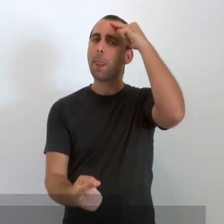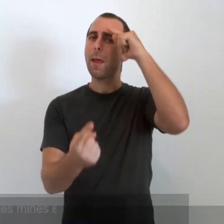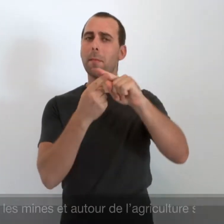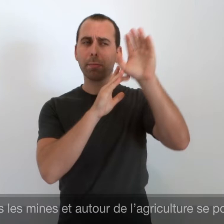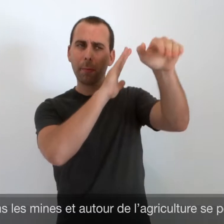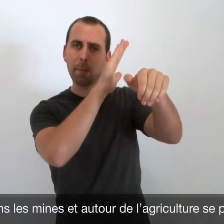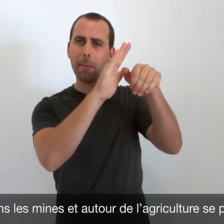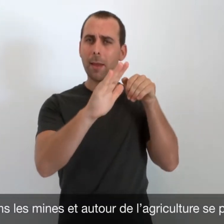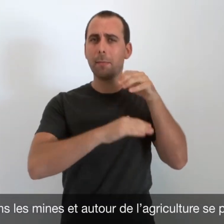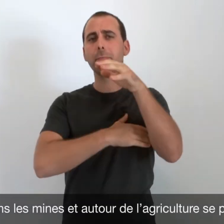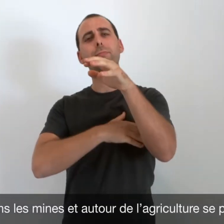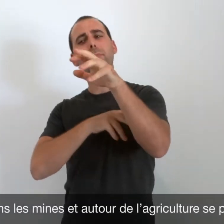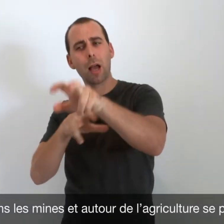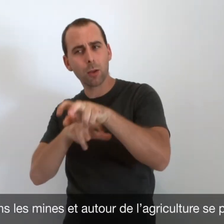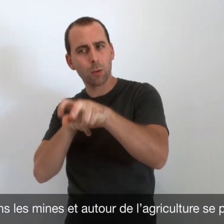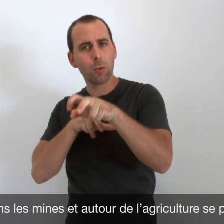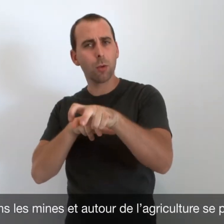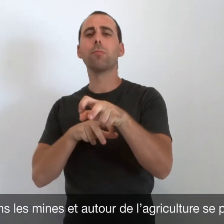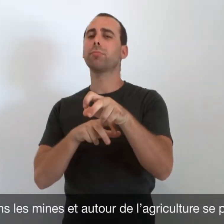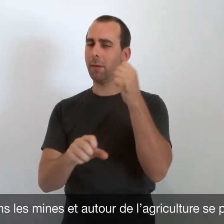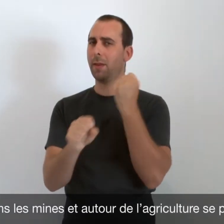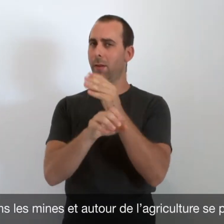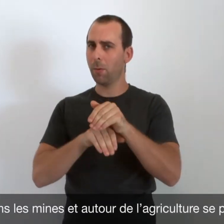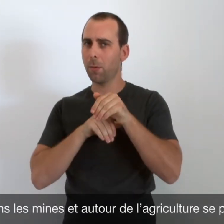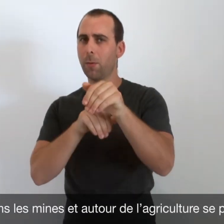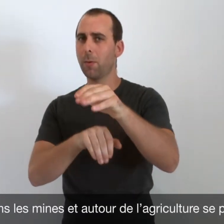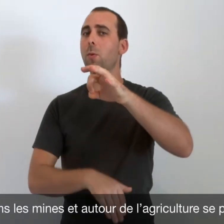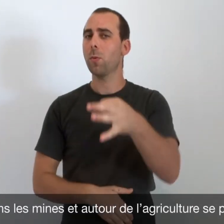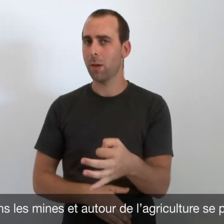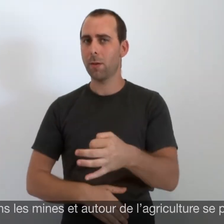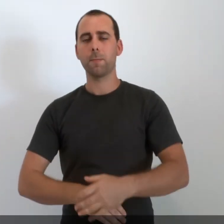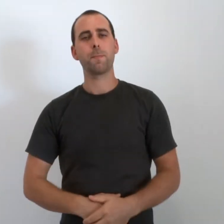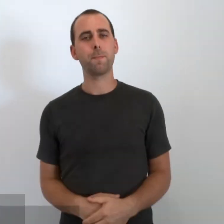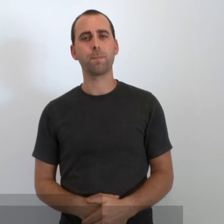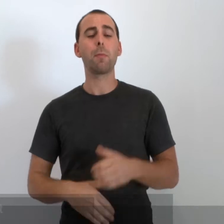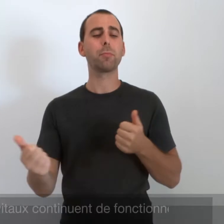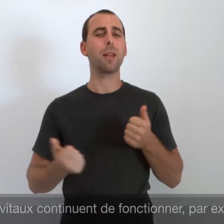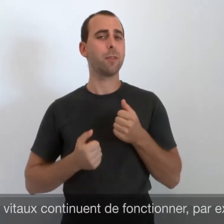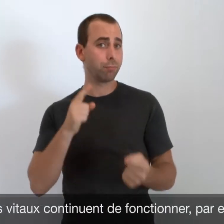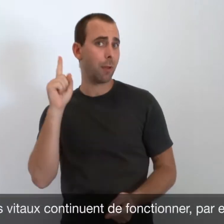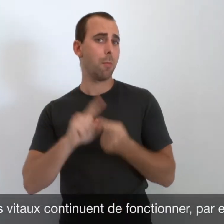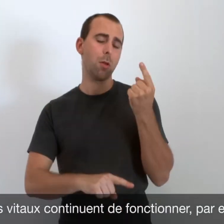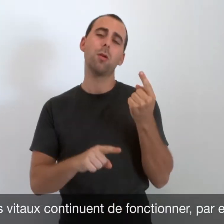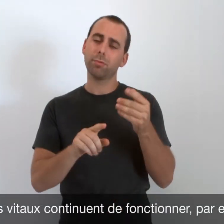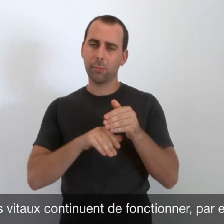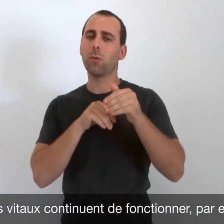L'activité dans les mines et autour de l'agriculture se poursuit. Les services vitaux continuent de